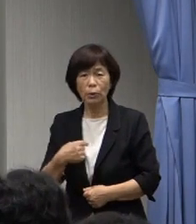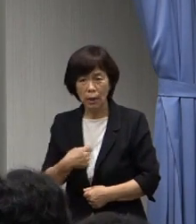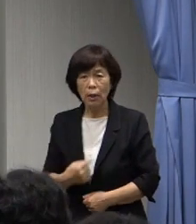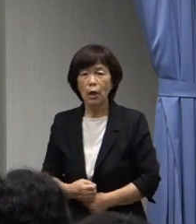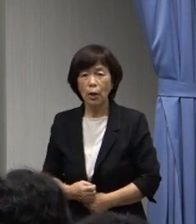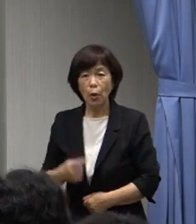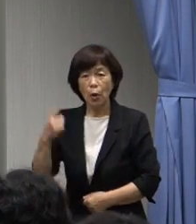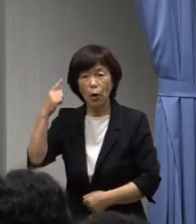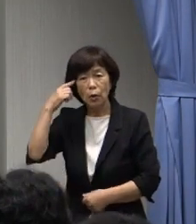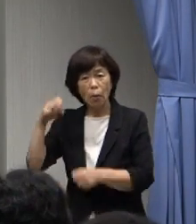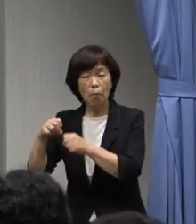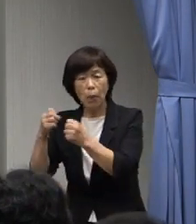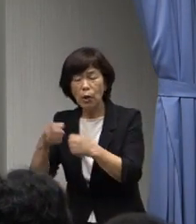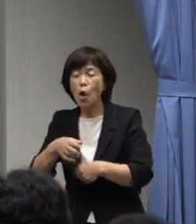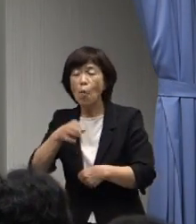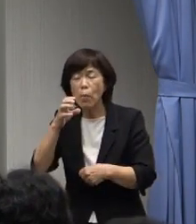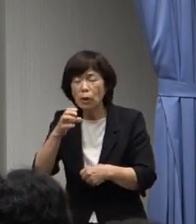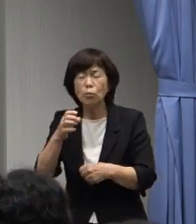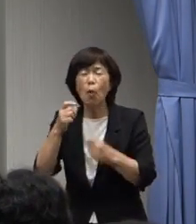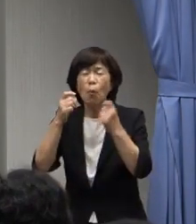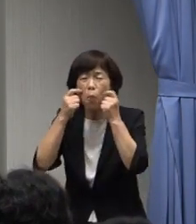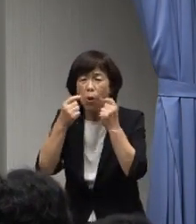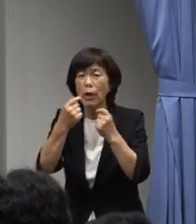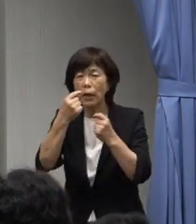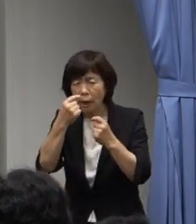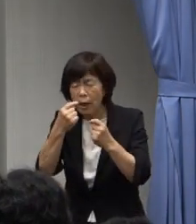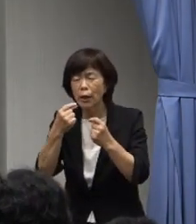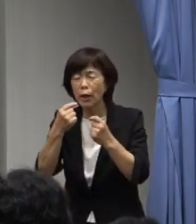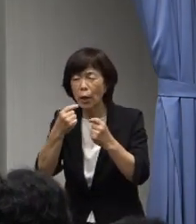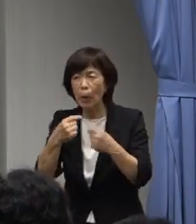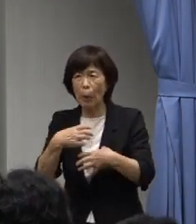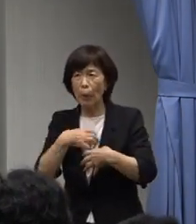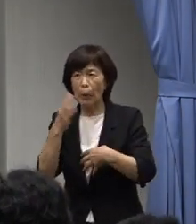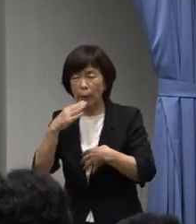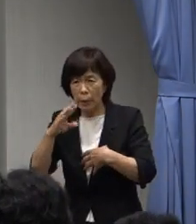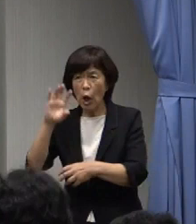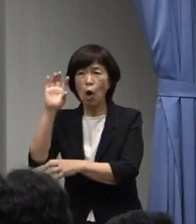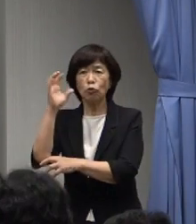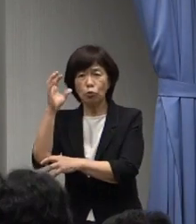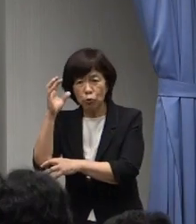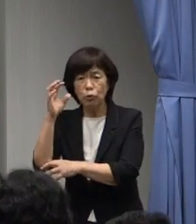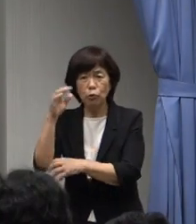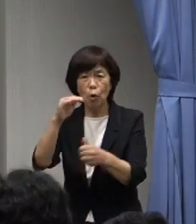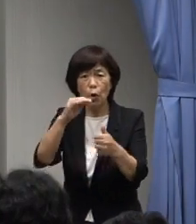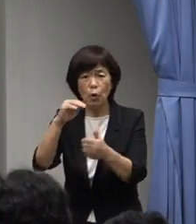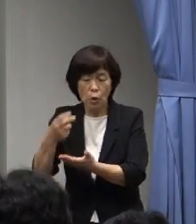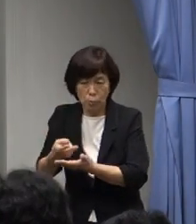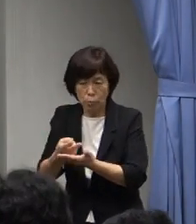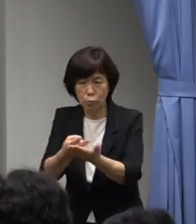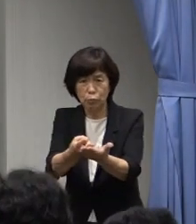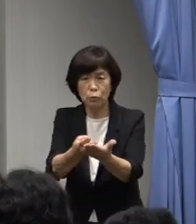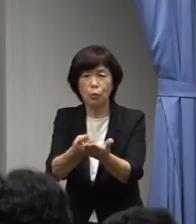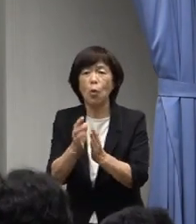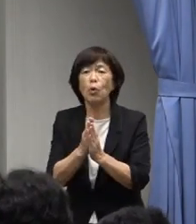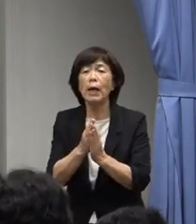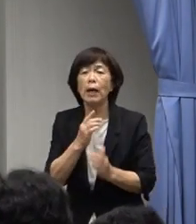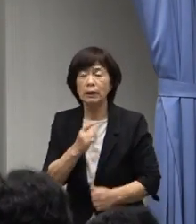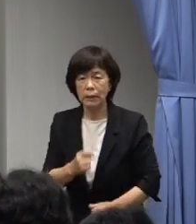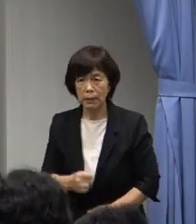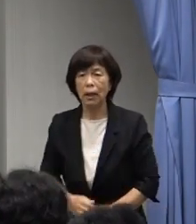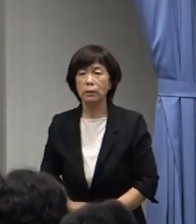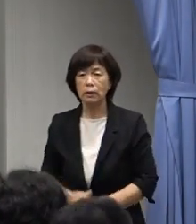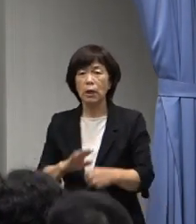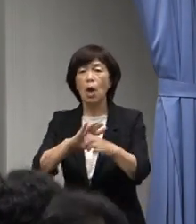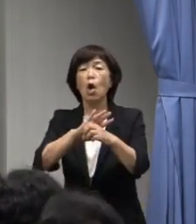識障害があったり水を自分で飲めないというような時はもうためらずに救急車を呼んでもらえたらと思います。コロナ